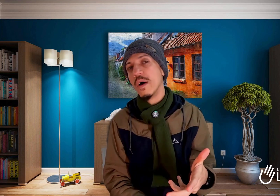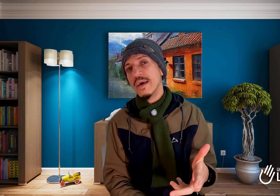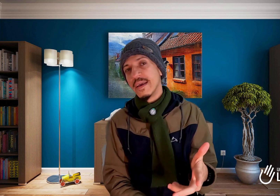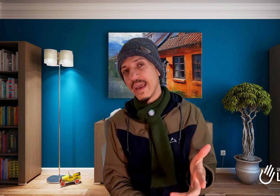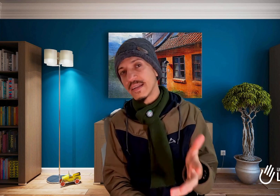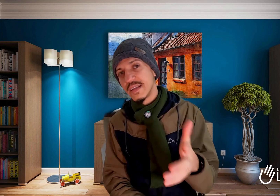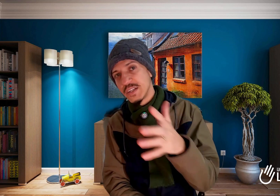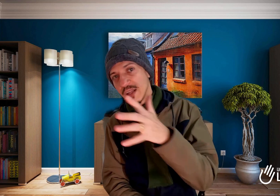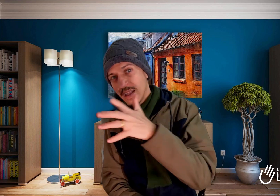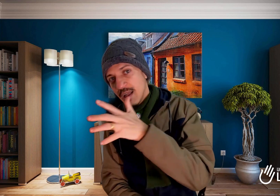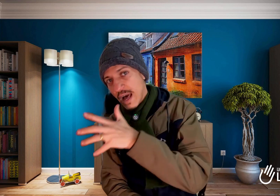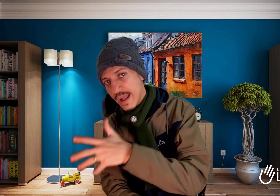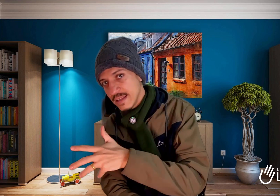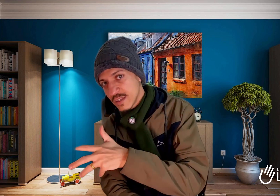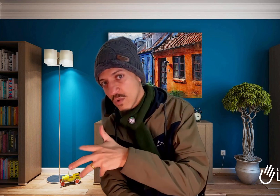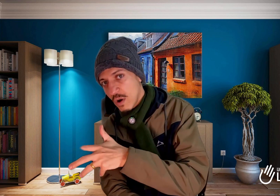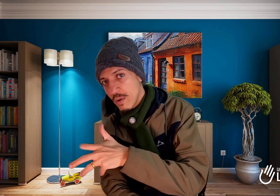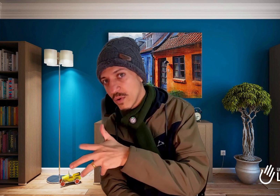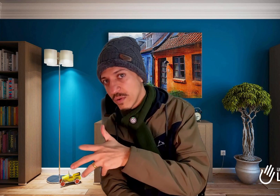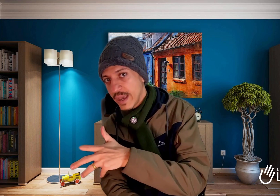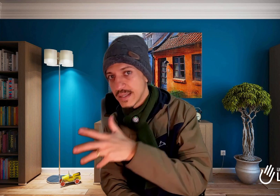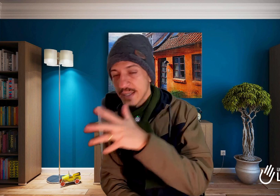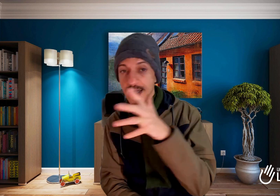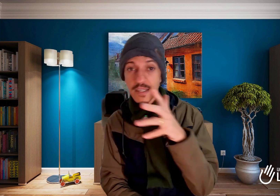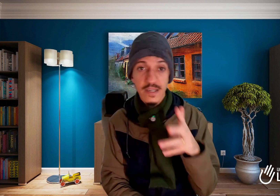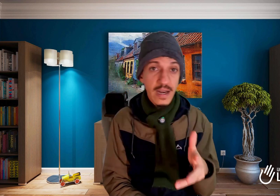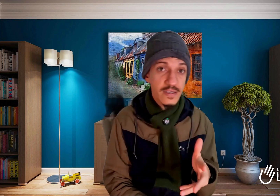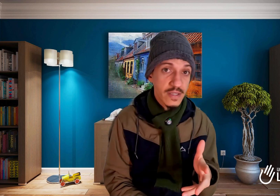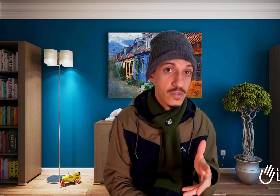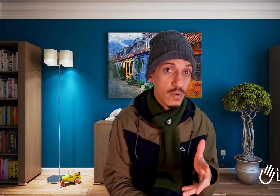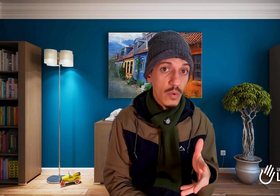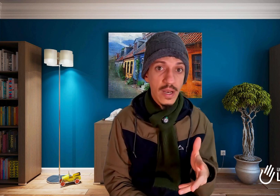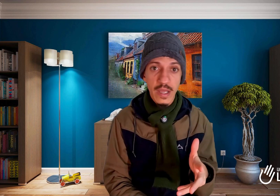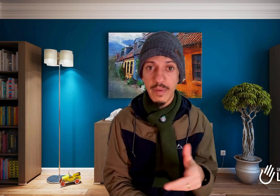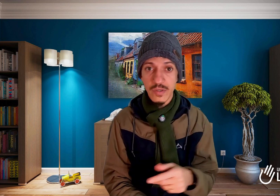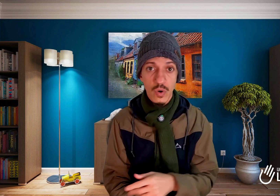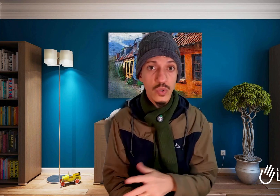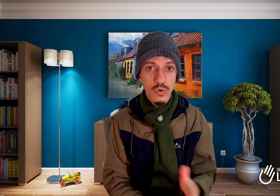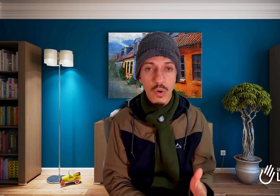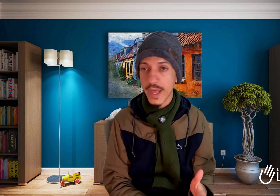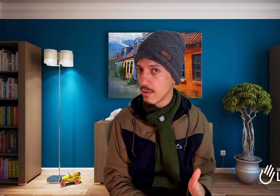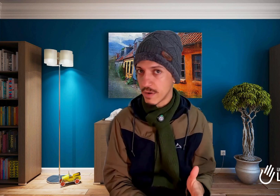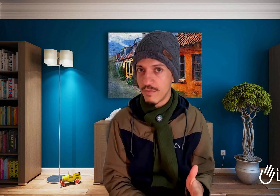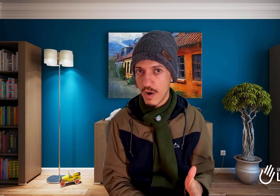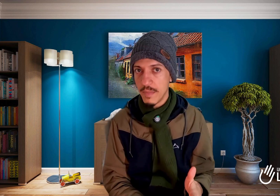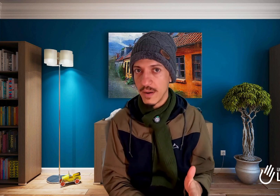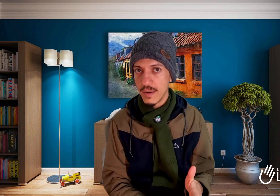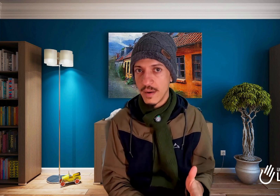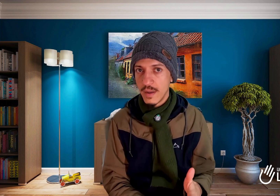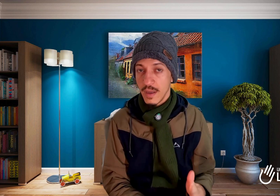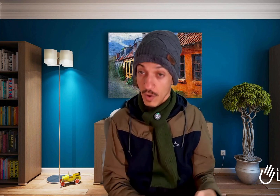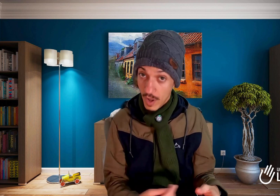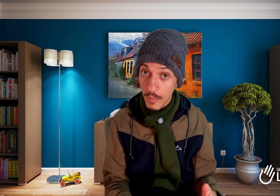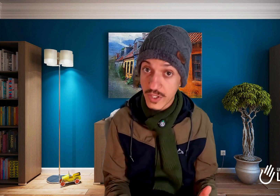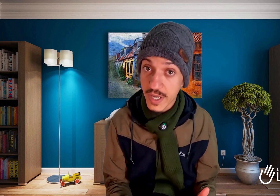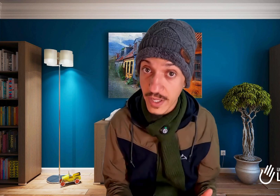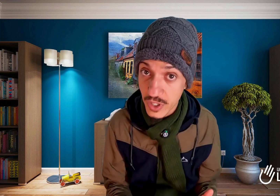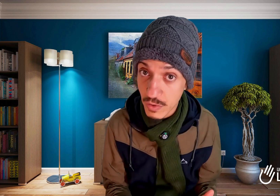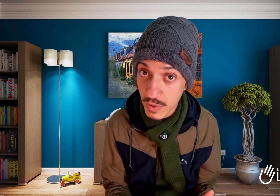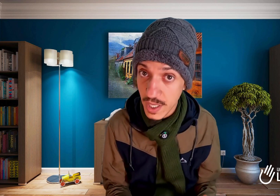quer que seja análise textual em português, quer seja análise textual em Libras, ou de qualquer outra forma, eu realmente acredito que